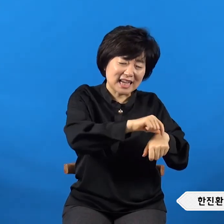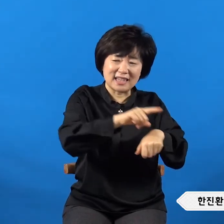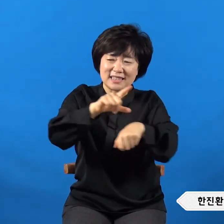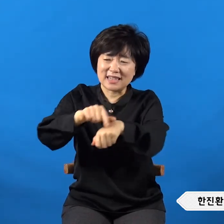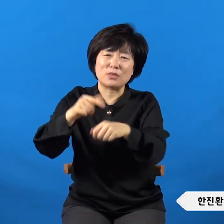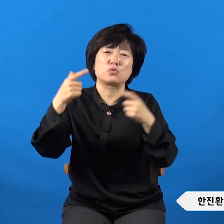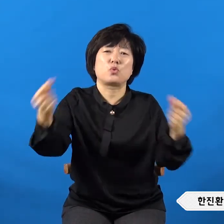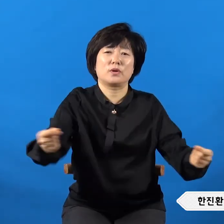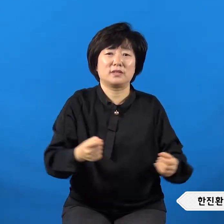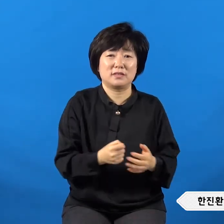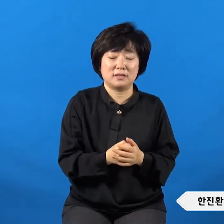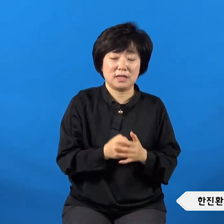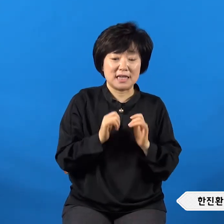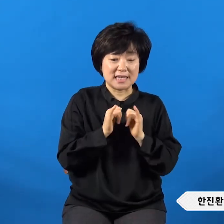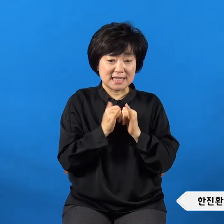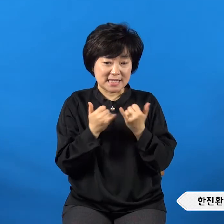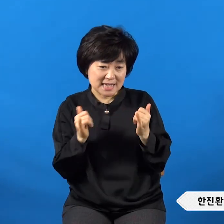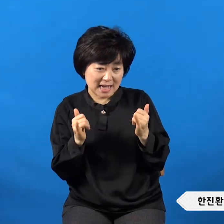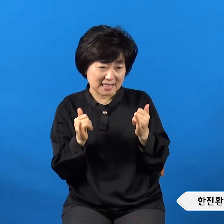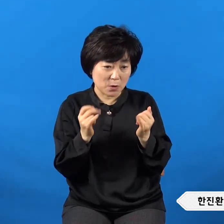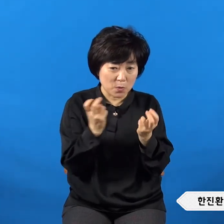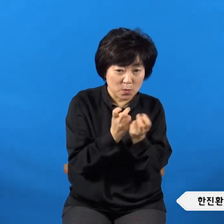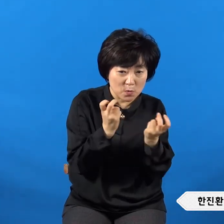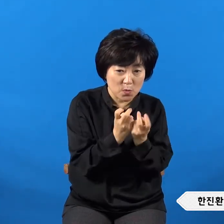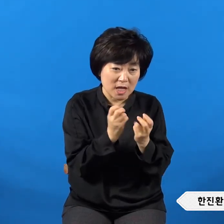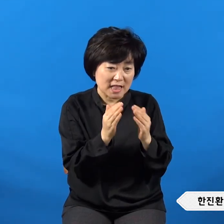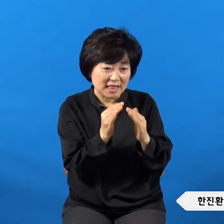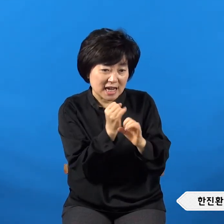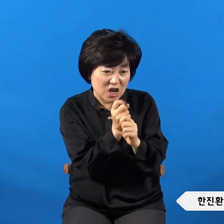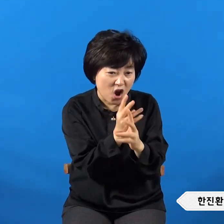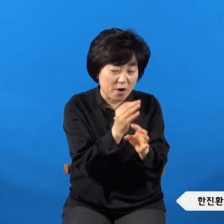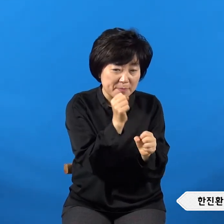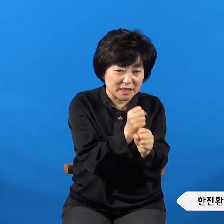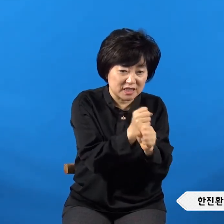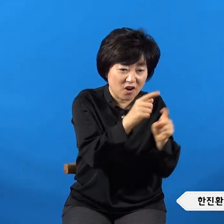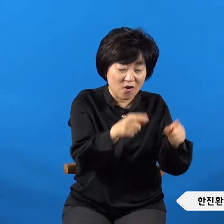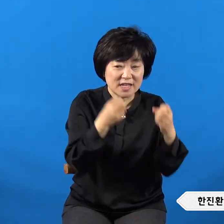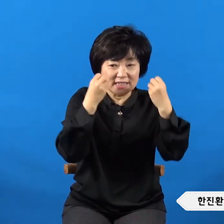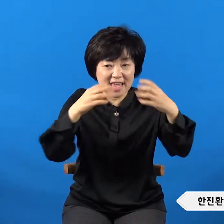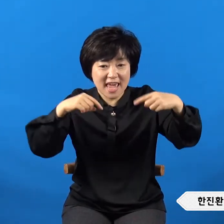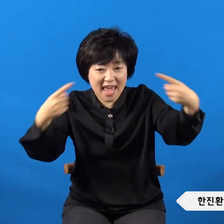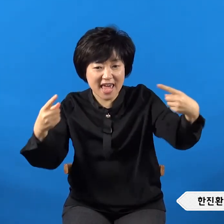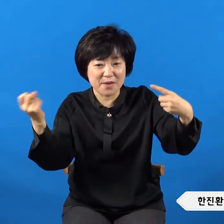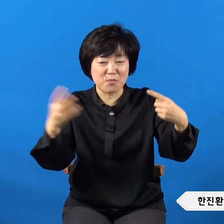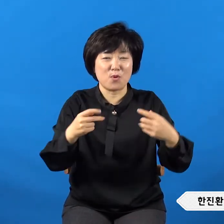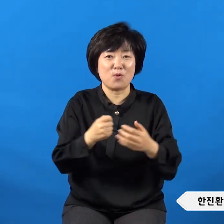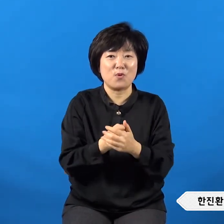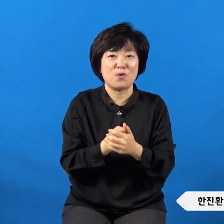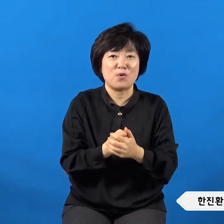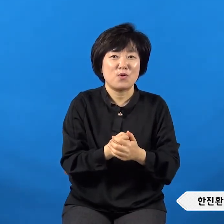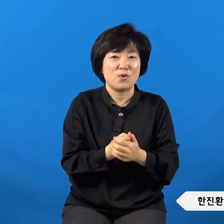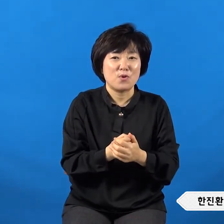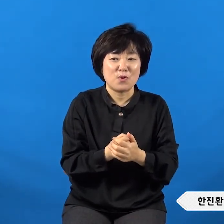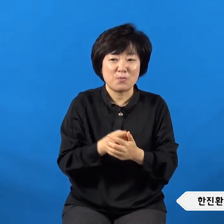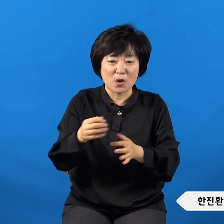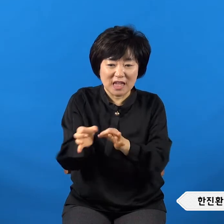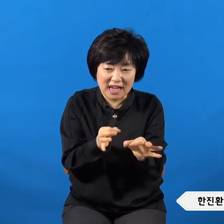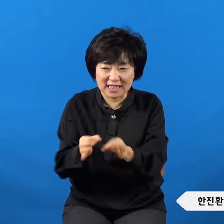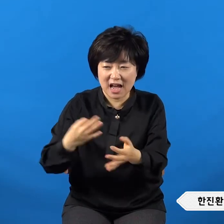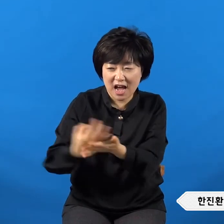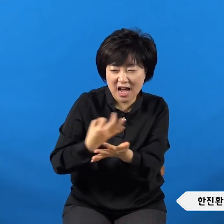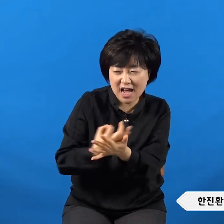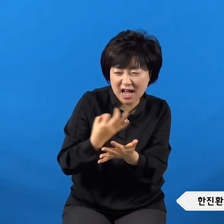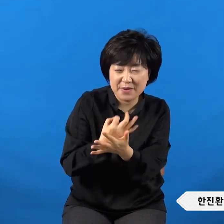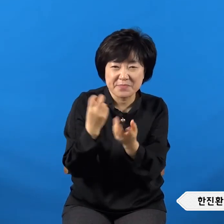시간은 그냥 똑같이 흐르는데 인간이 그냥 쪼개가지고 달력도 만들어 놓고 새해다 뭐다 하고 그리고 또